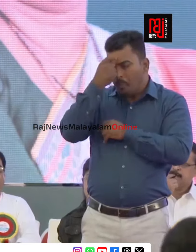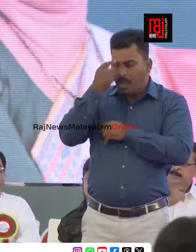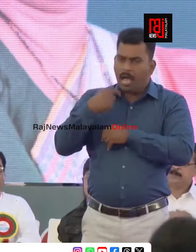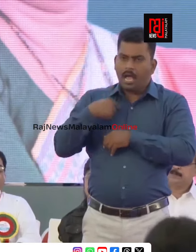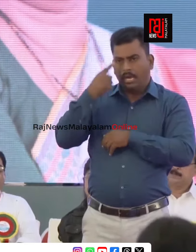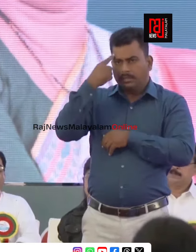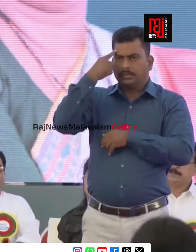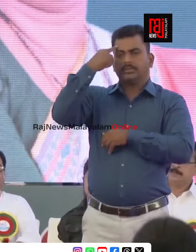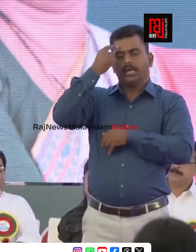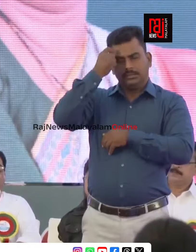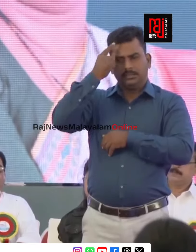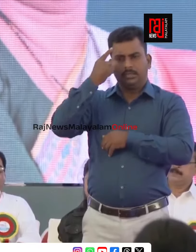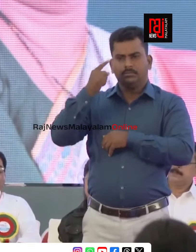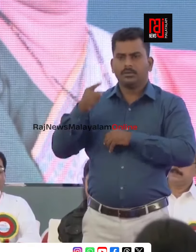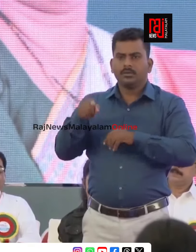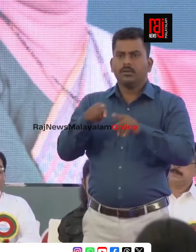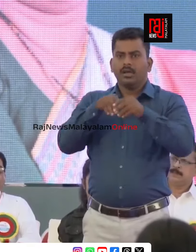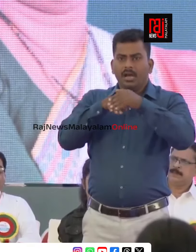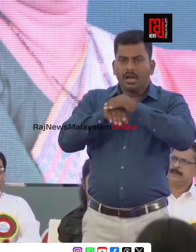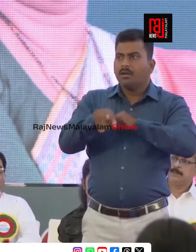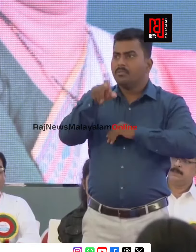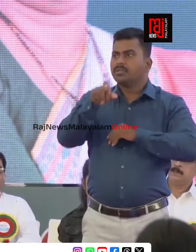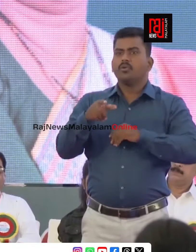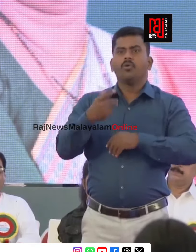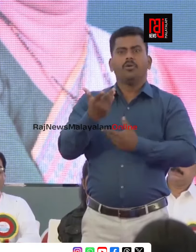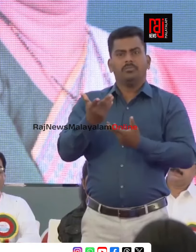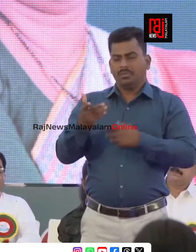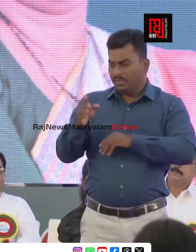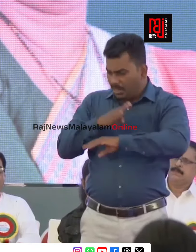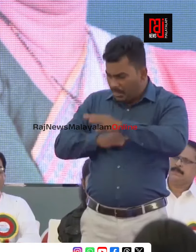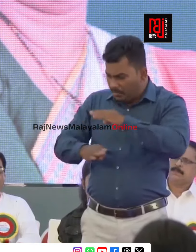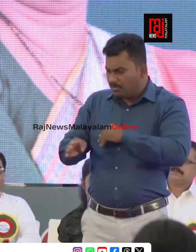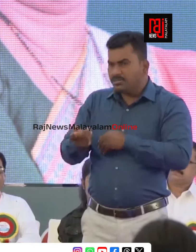അതിനാൽ ചികിത്സ ലഭ്യമാക്കുക മാത്രമാണ്